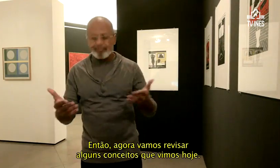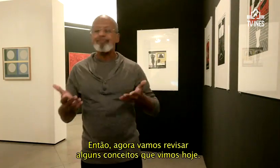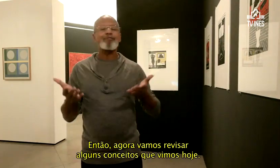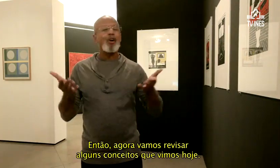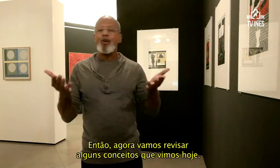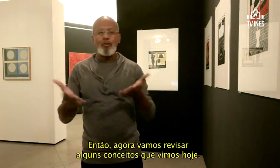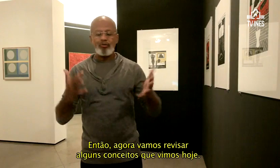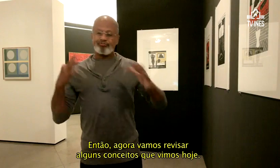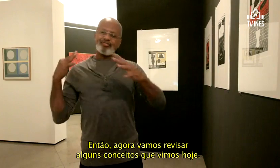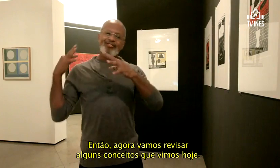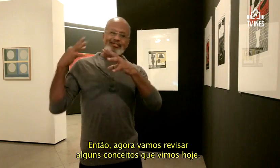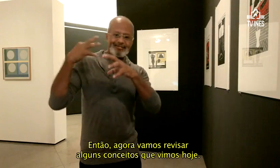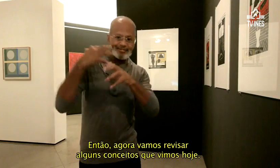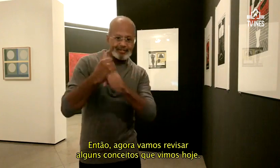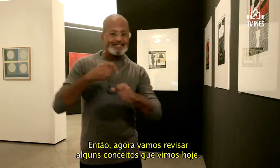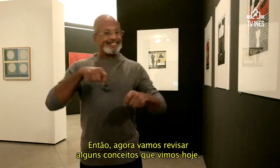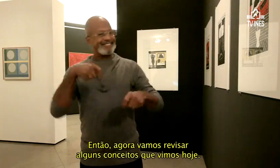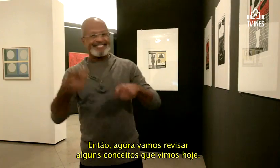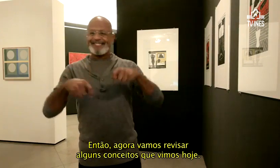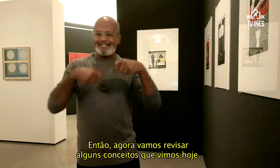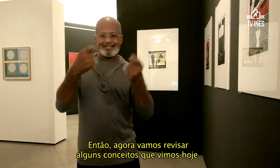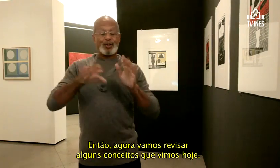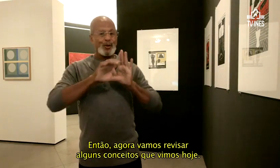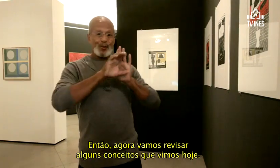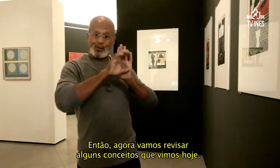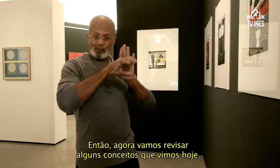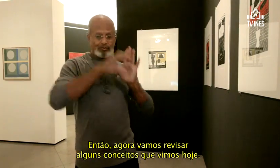Então agora, vamos revisar alguns conceitos que vimos hoje.